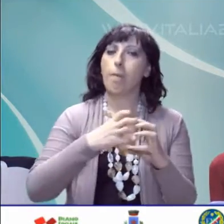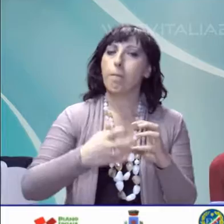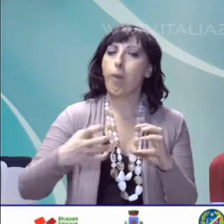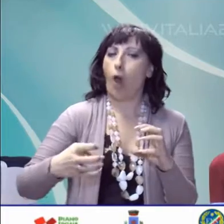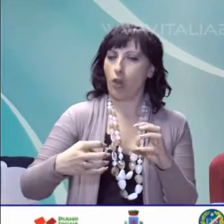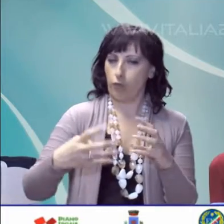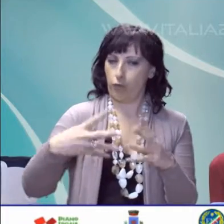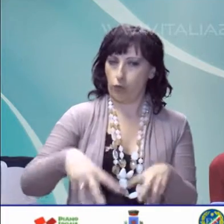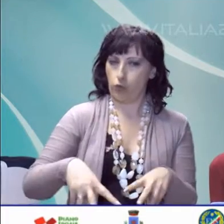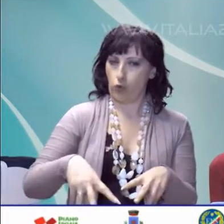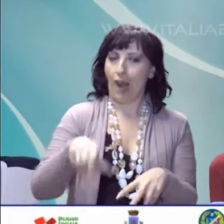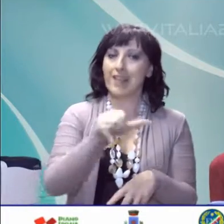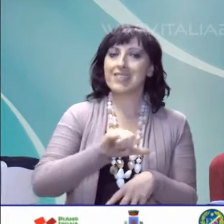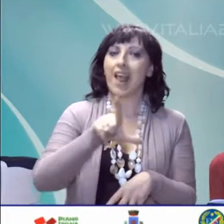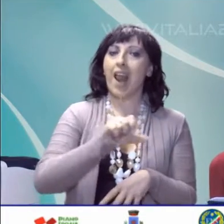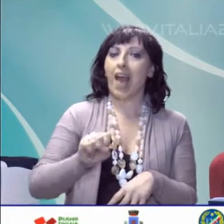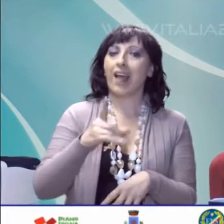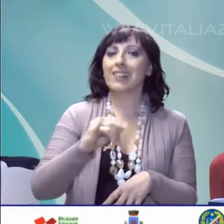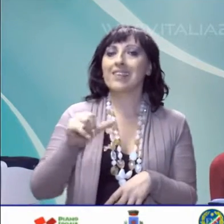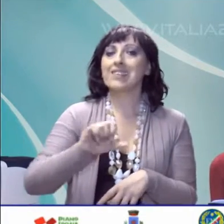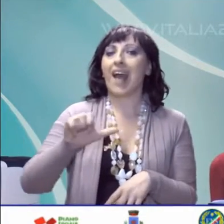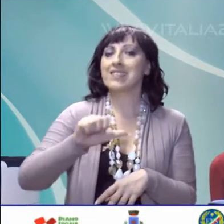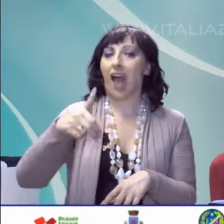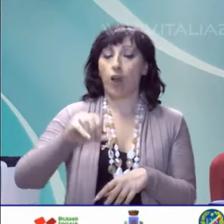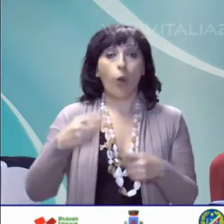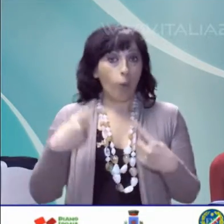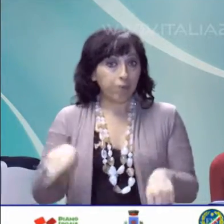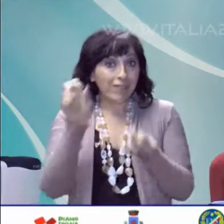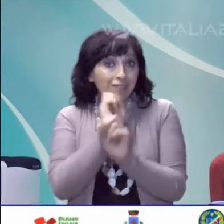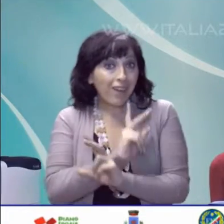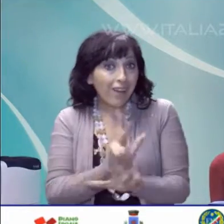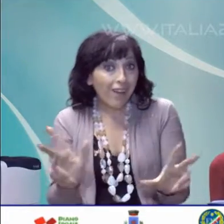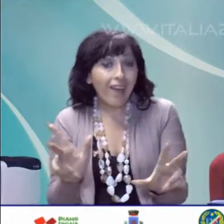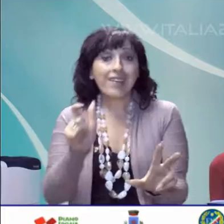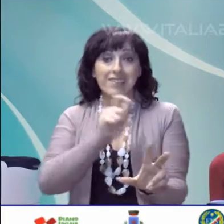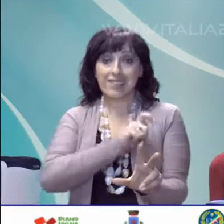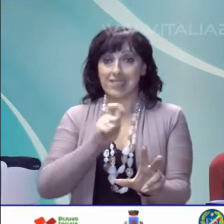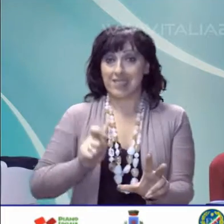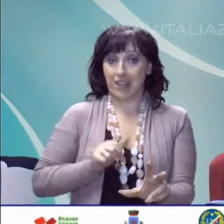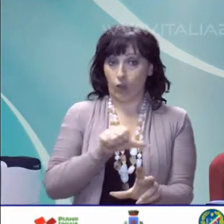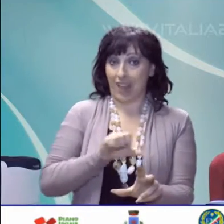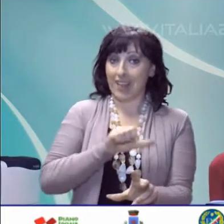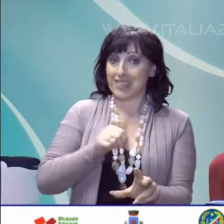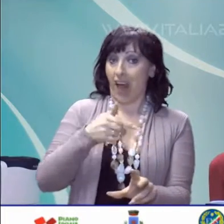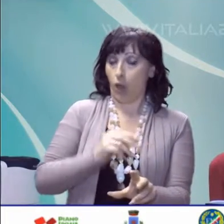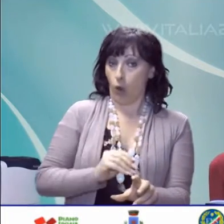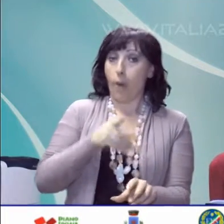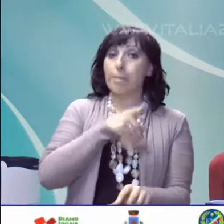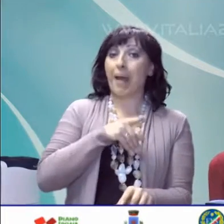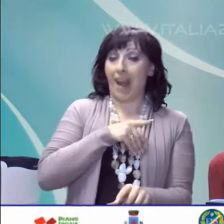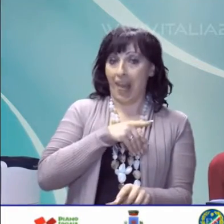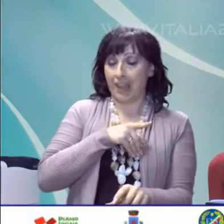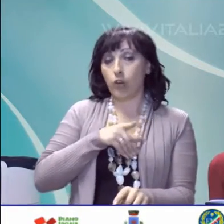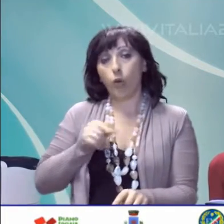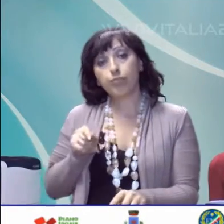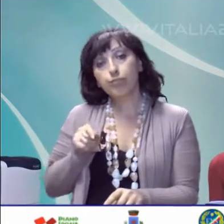polifunzionale Assilla di Sassano. Lo comunicano congiuntamente il sindaco di Sassano, Tommaso Pellegrino,